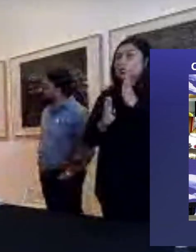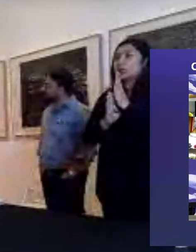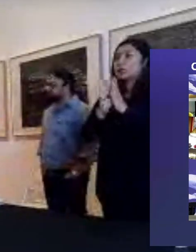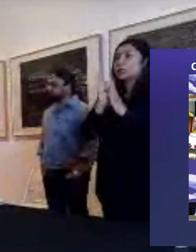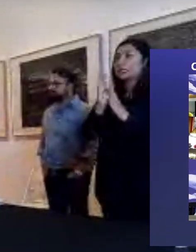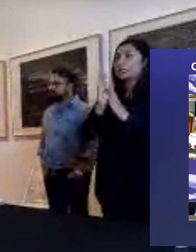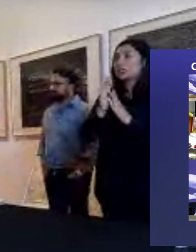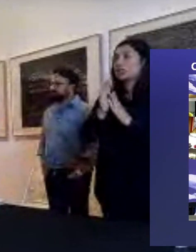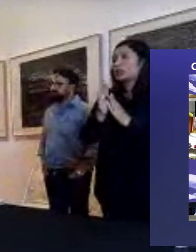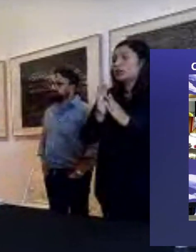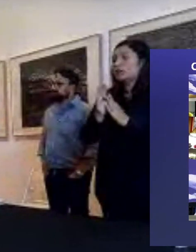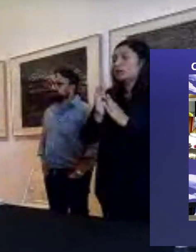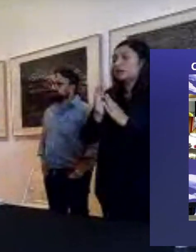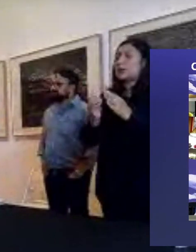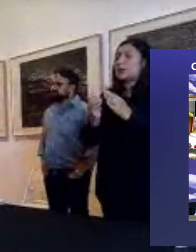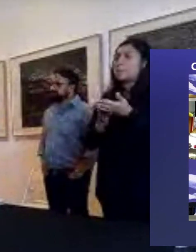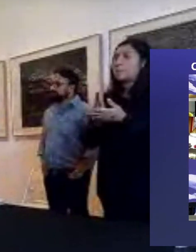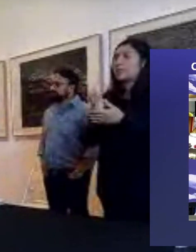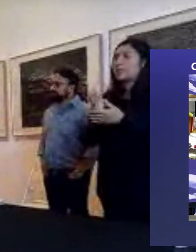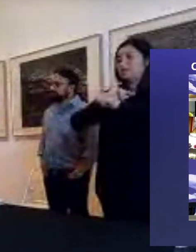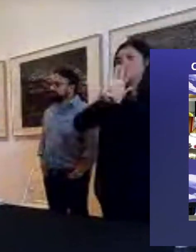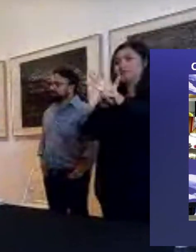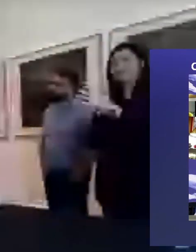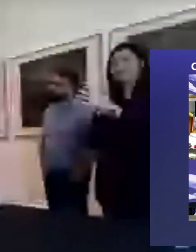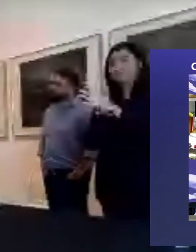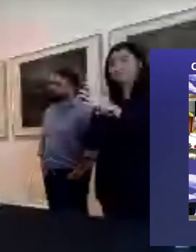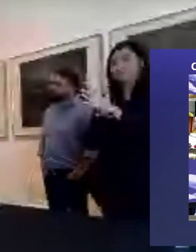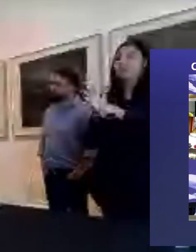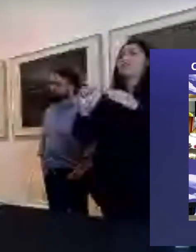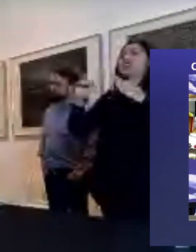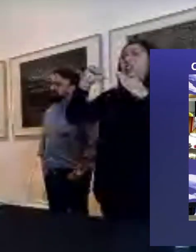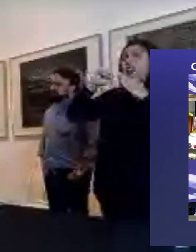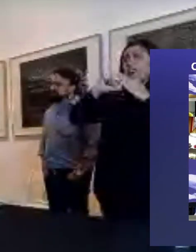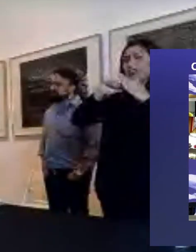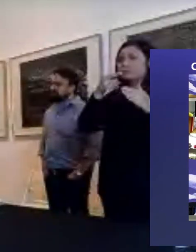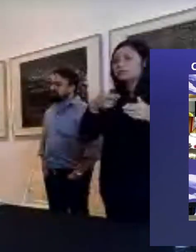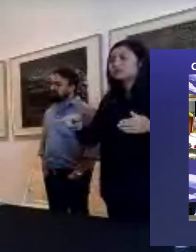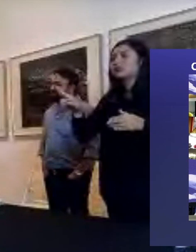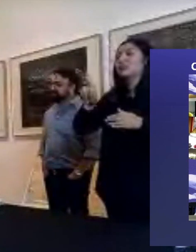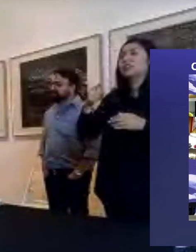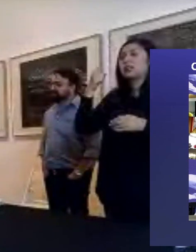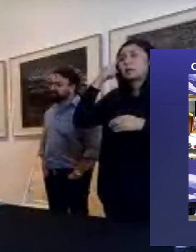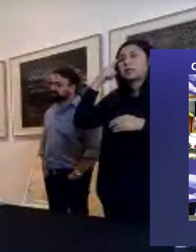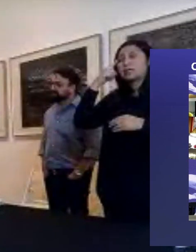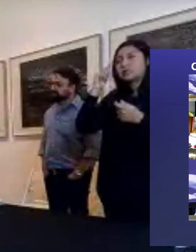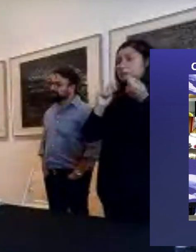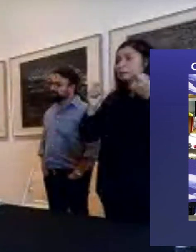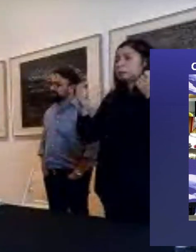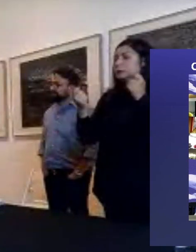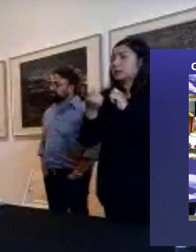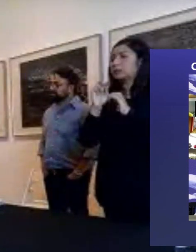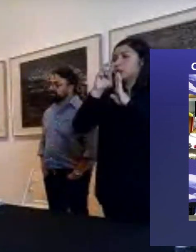pandemia, todos para adentro confinados, y hay que un poco reformular un poco este proyecto y repensar cómo va a ser la